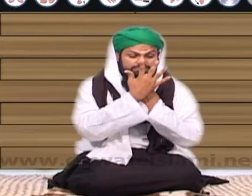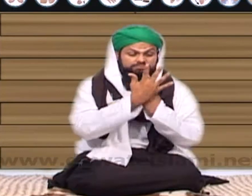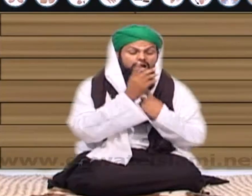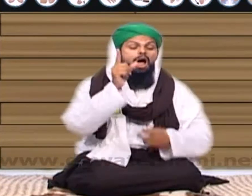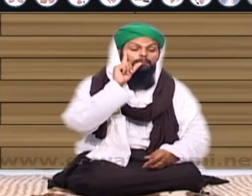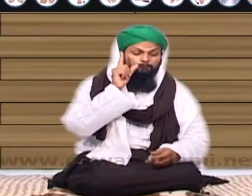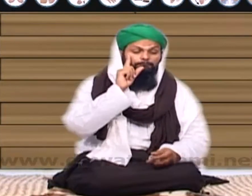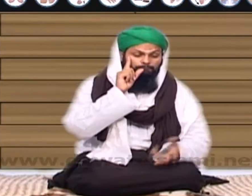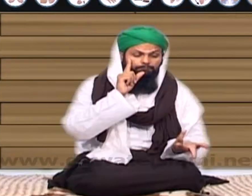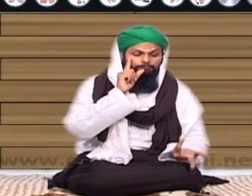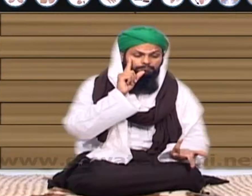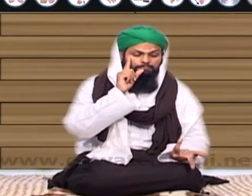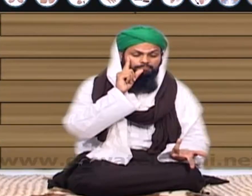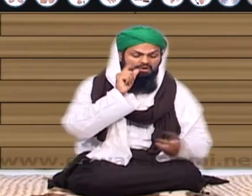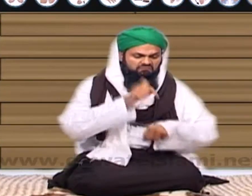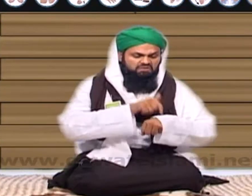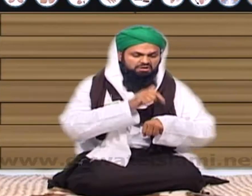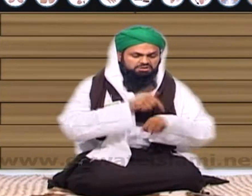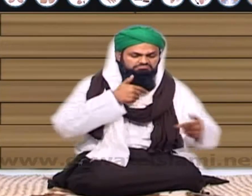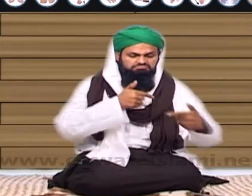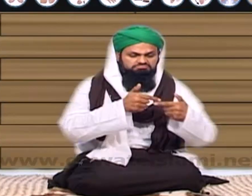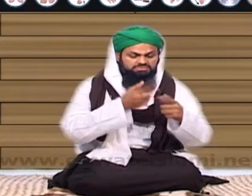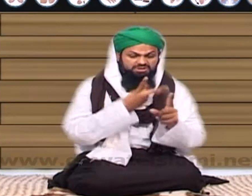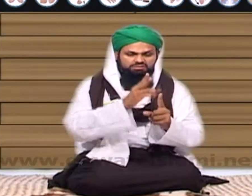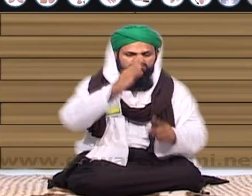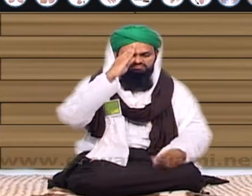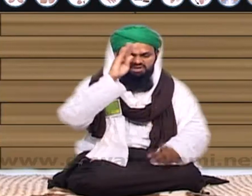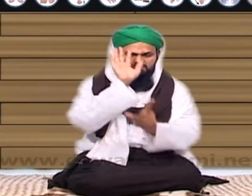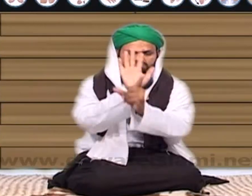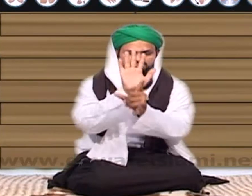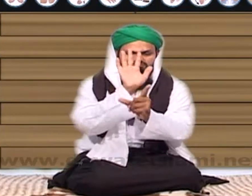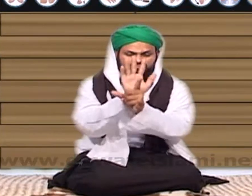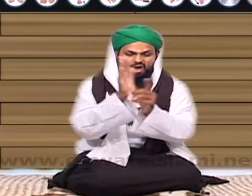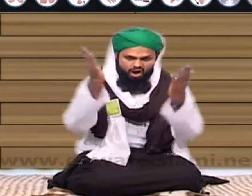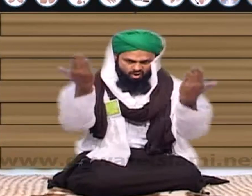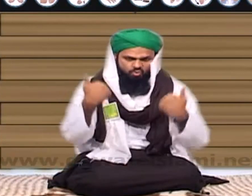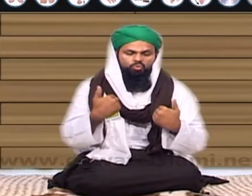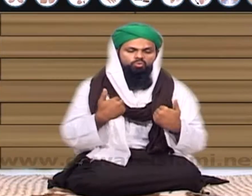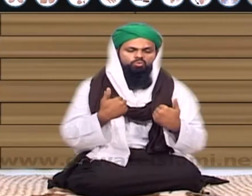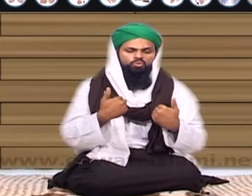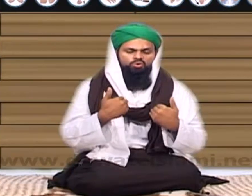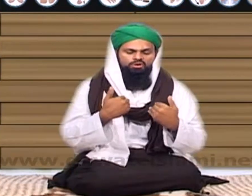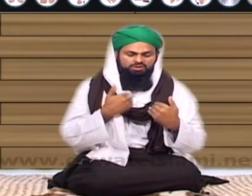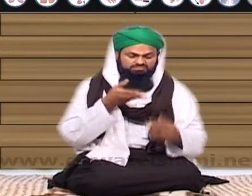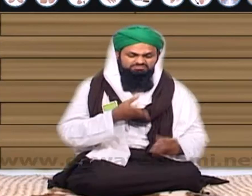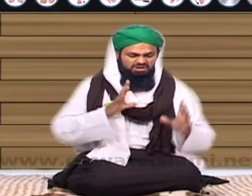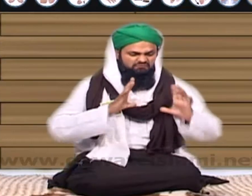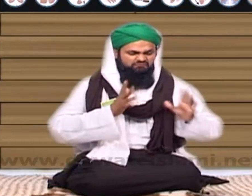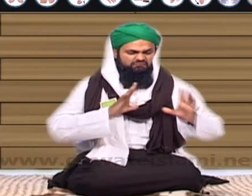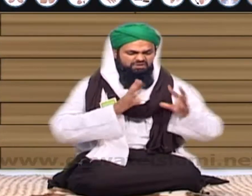ہم اپنی اصلاح کا سامان نہیں کریں گے۔ تو میرے پیارے اسلامی بھائیوں، دعوت اسلامی یہی درس دیتی کہ آؤ اس